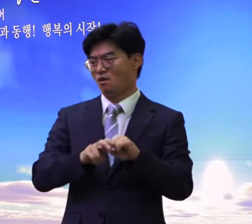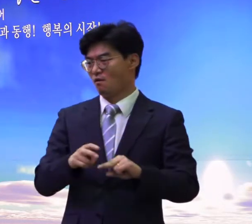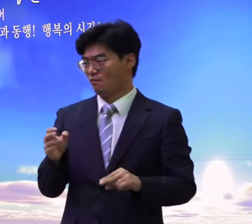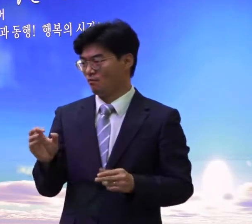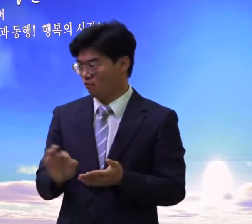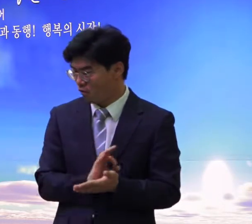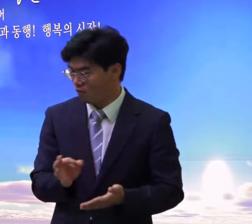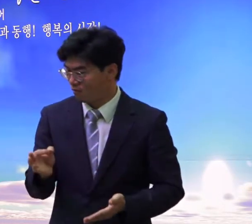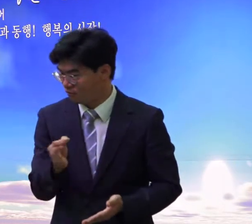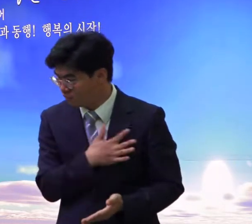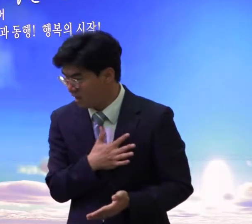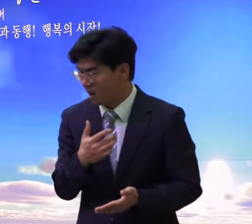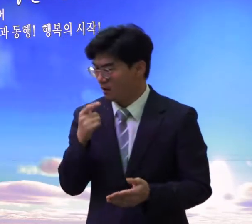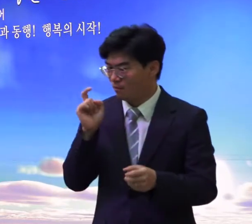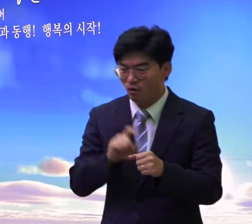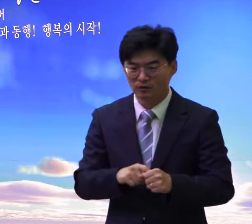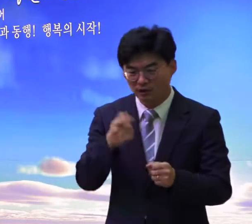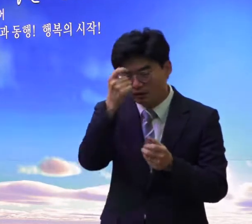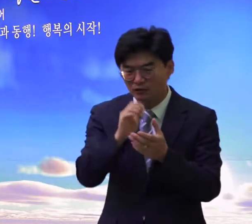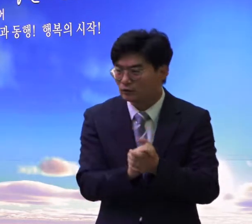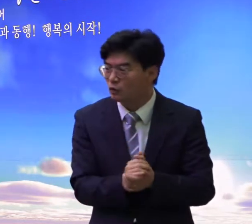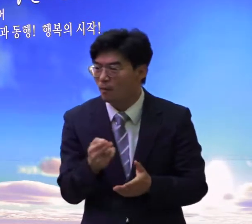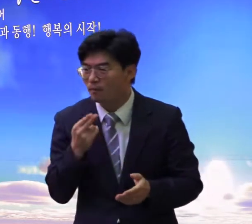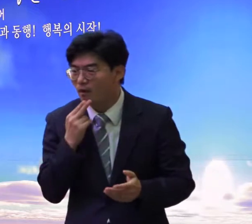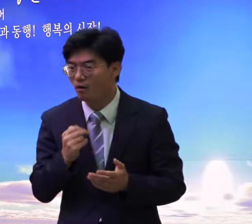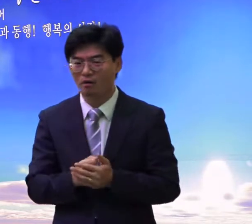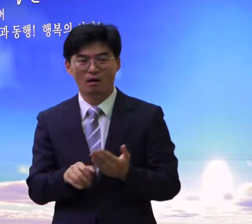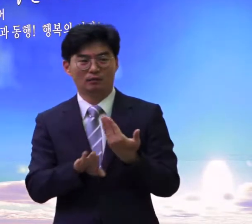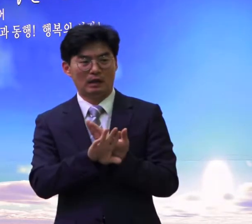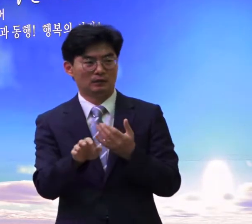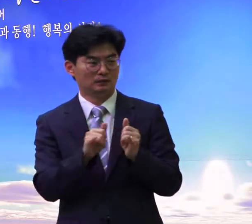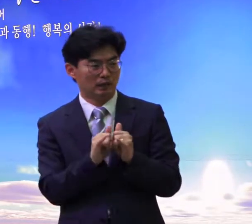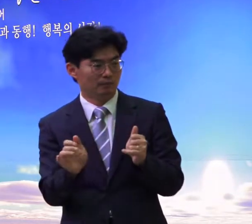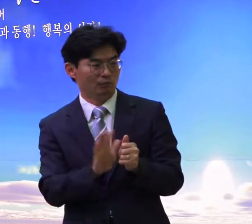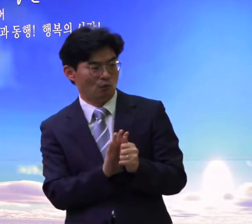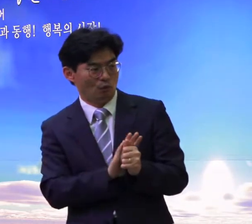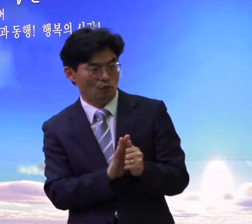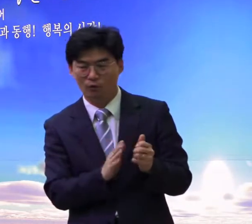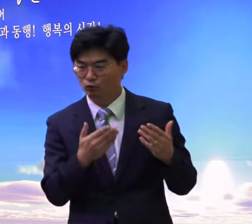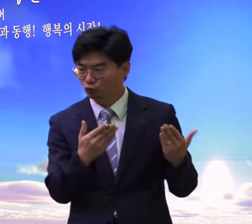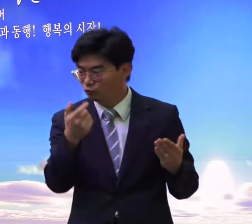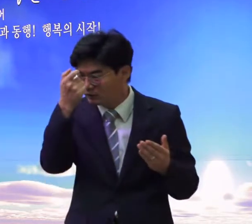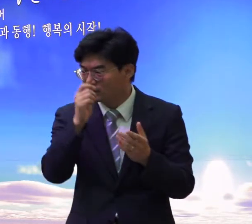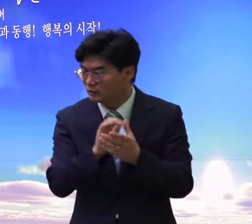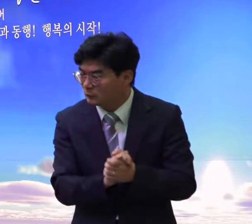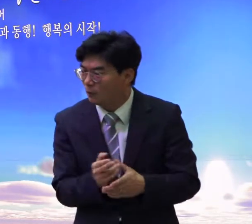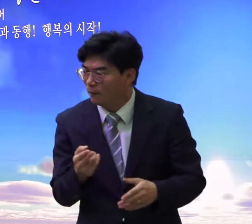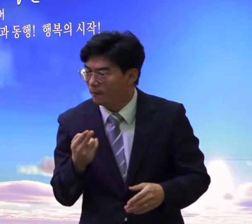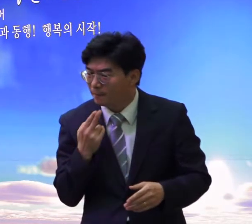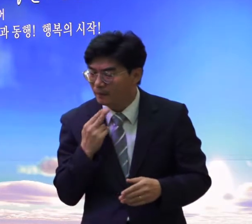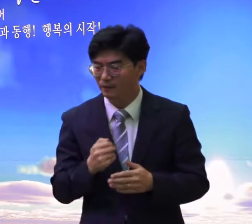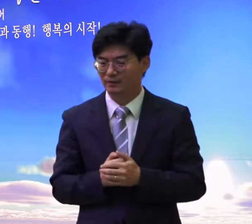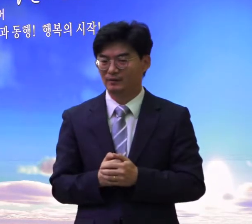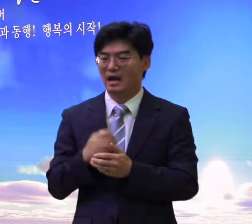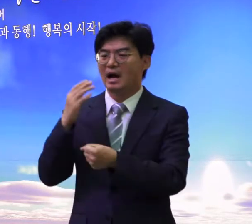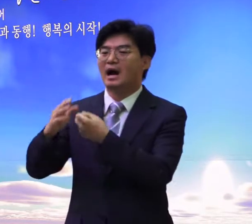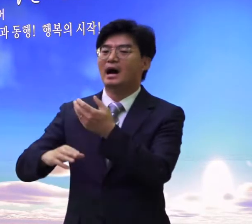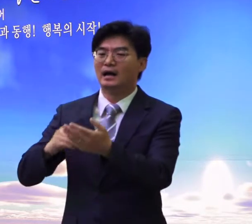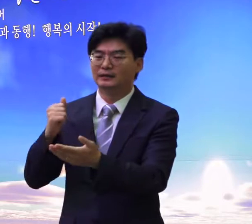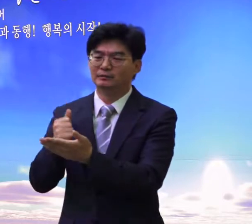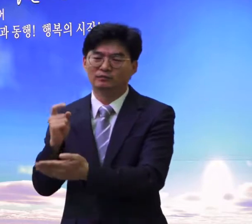400여 명의 그 사람들, 이 사람들에게 평강을 주시고 이 사람들의 안위를 지켜주십시오. 이렇게 기도하지도